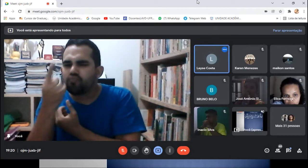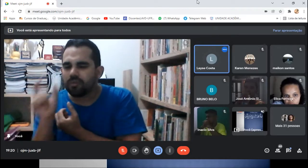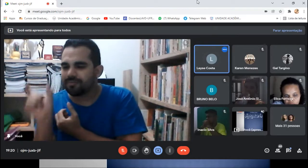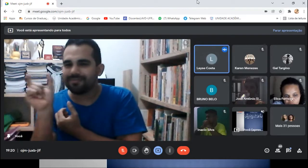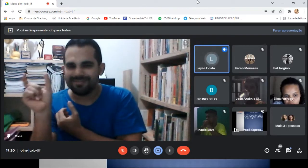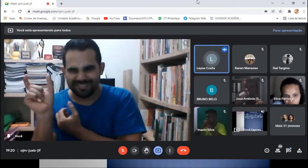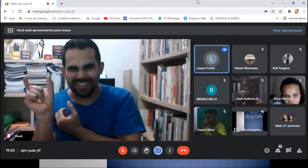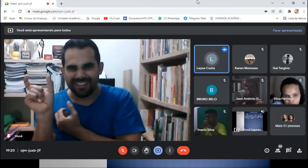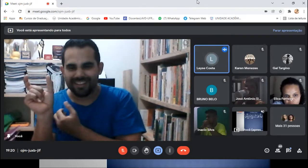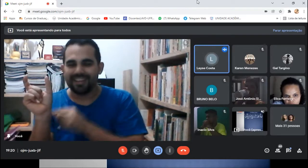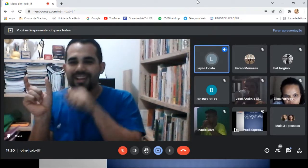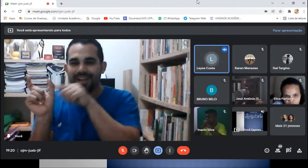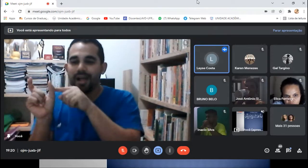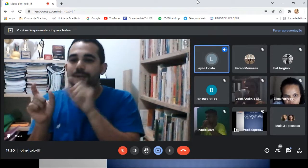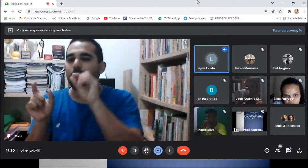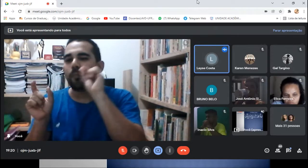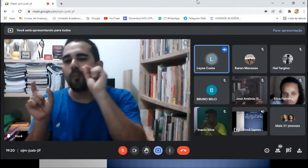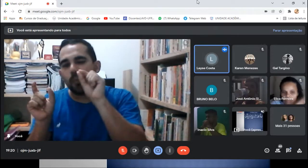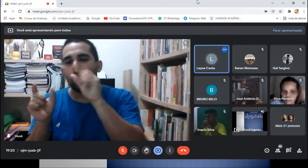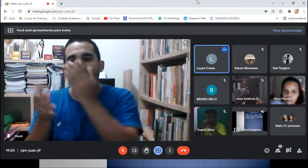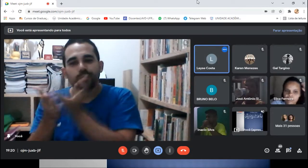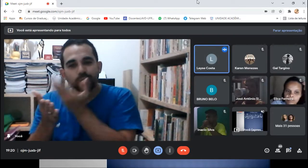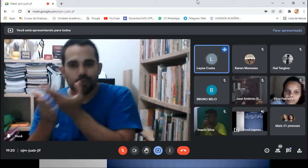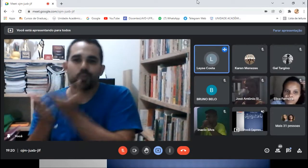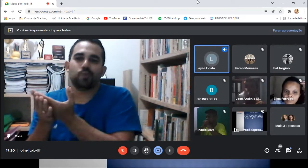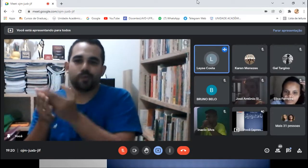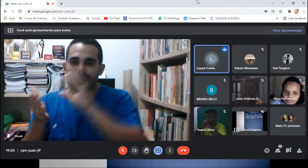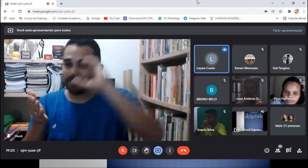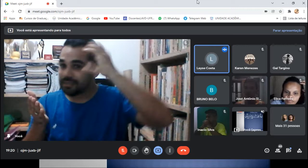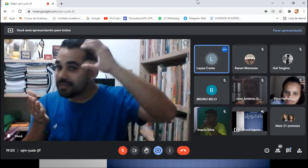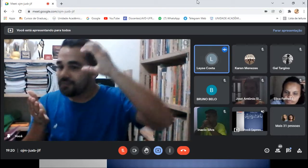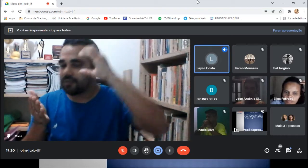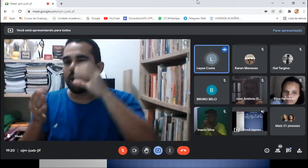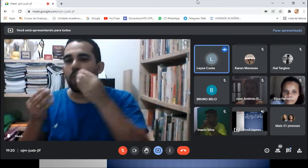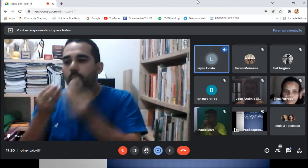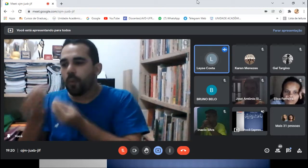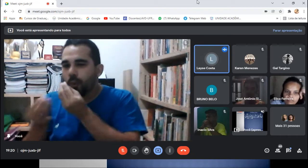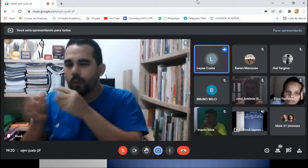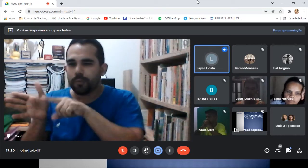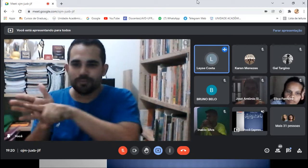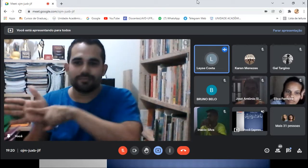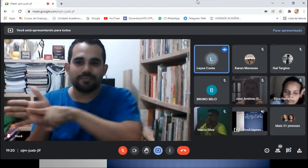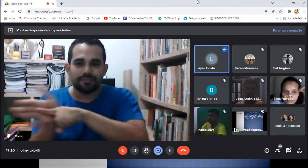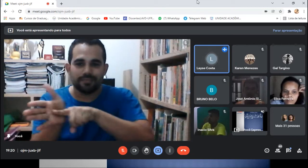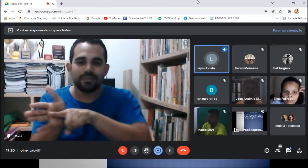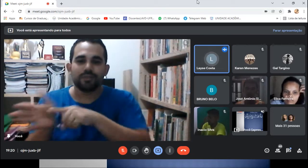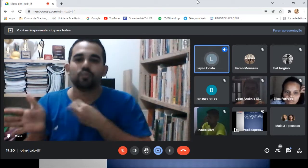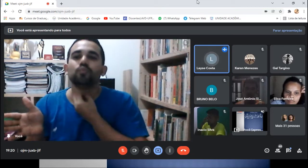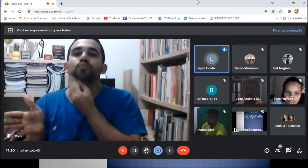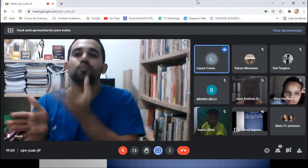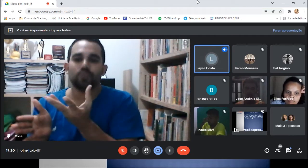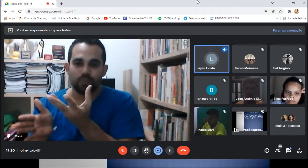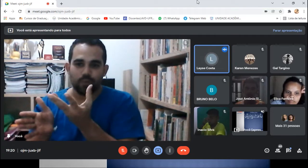é essa disciplina, né? Que vê, observa a estrutura, estuda esse objeto de estudo